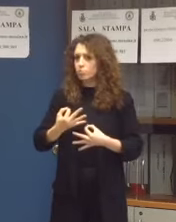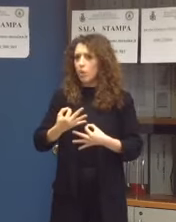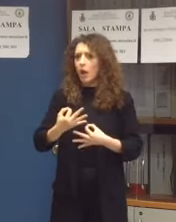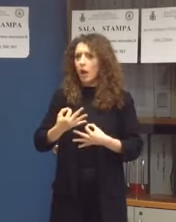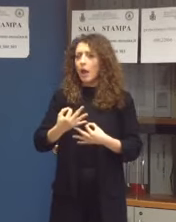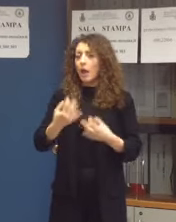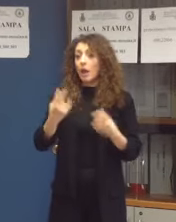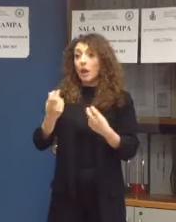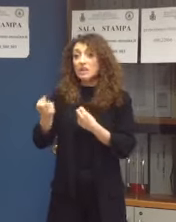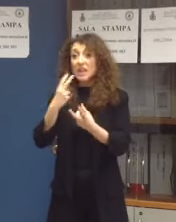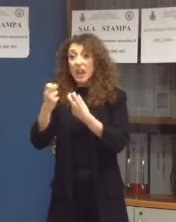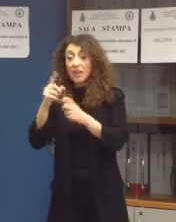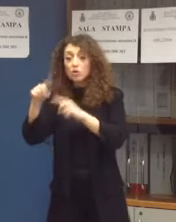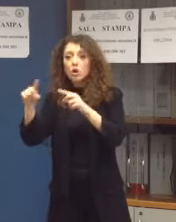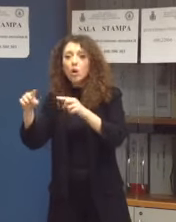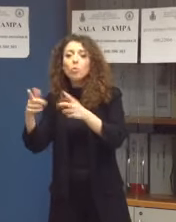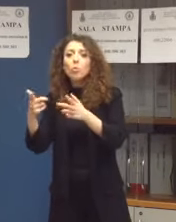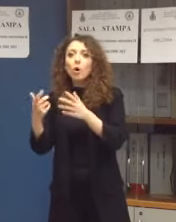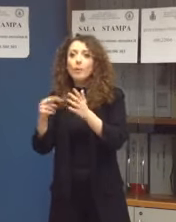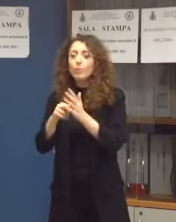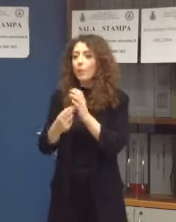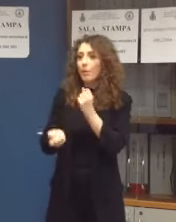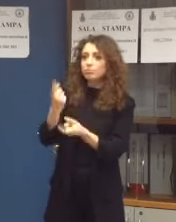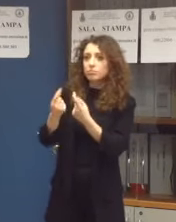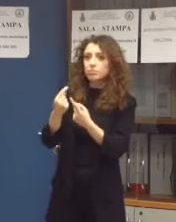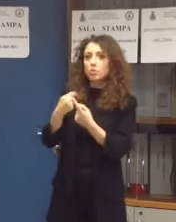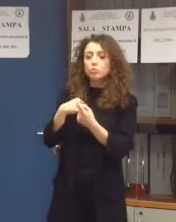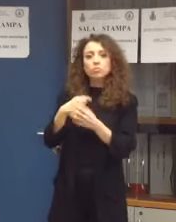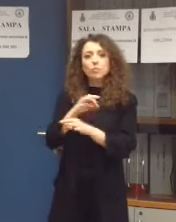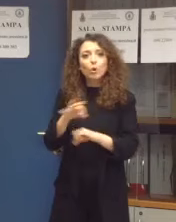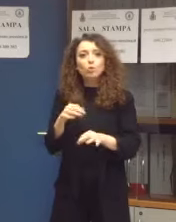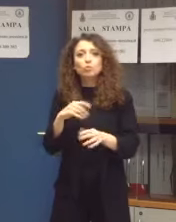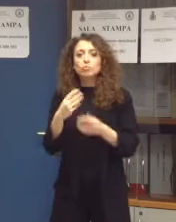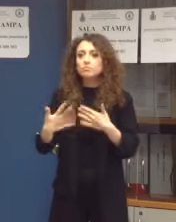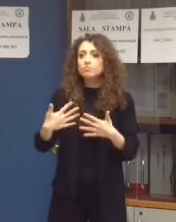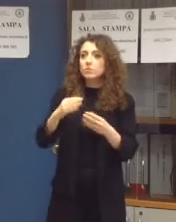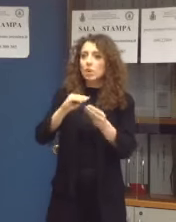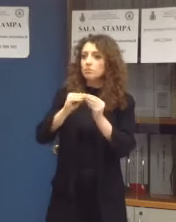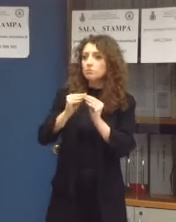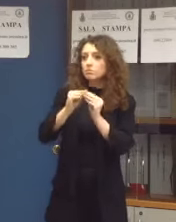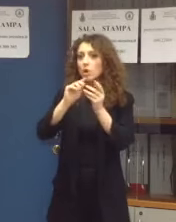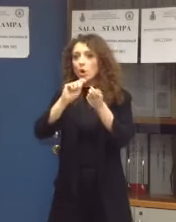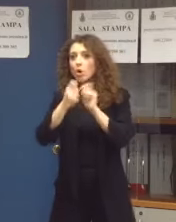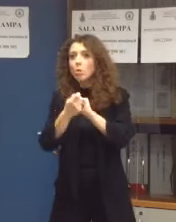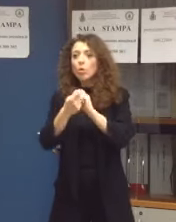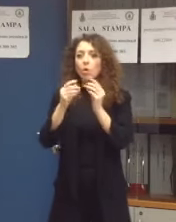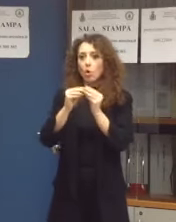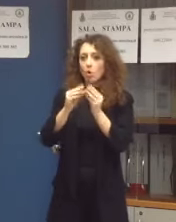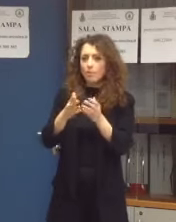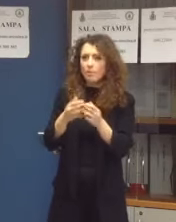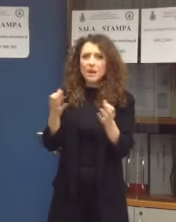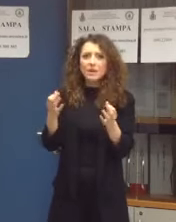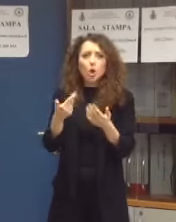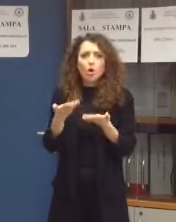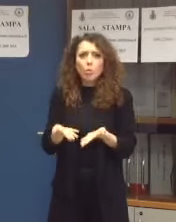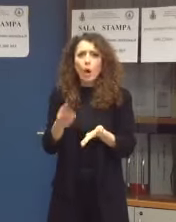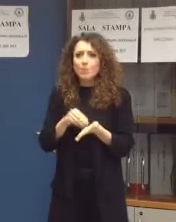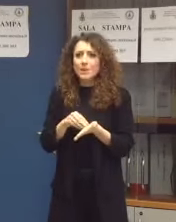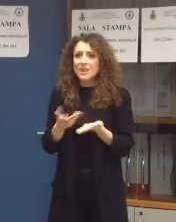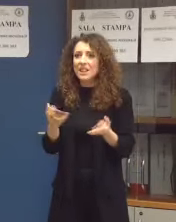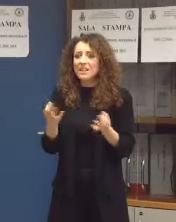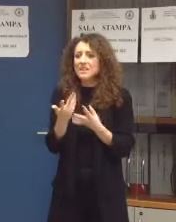ho prontamente cercato di risolverlo. Quindi noi siamo qua, se c'è qualche piccolo problema, qualche piccolo disguido, cerchiamo di